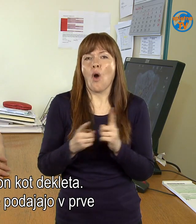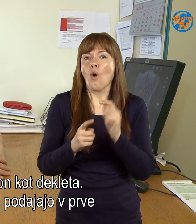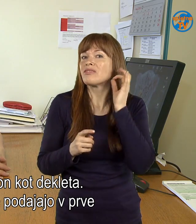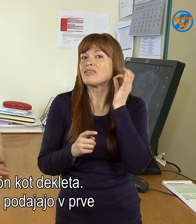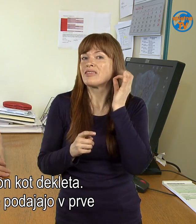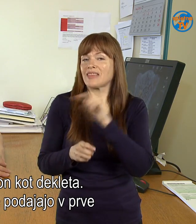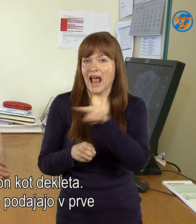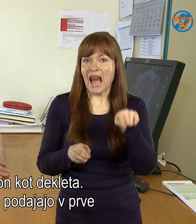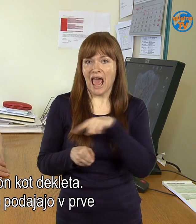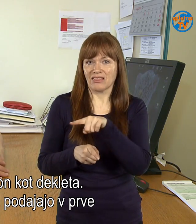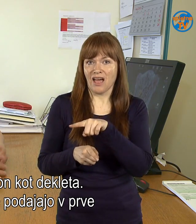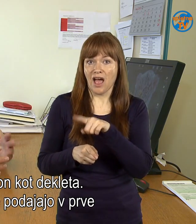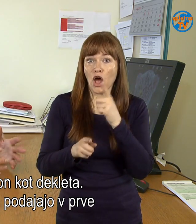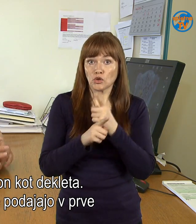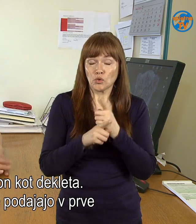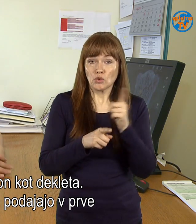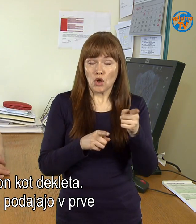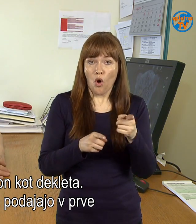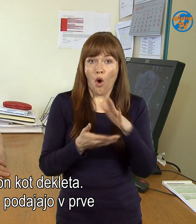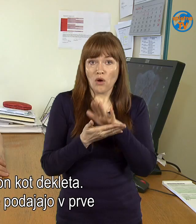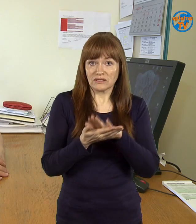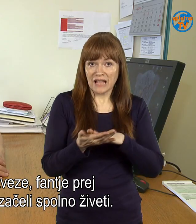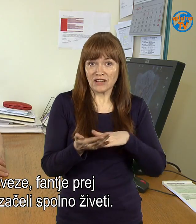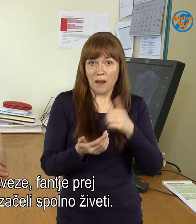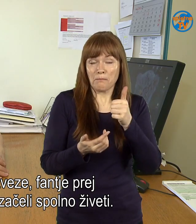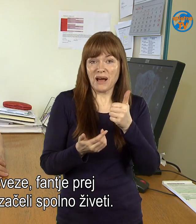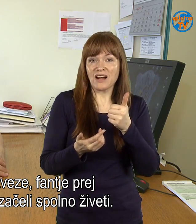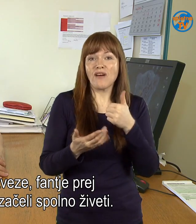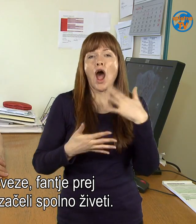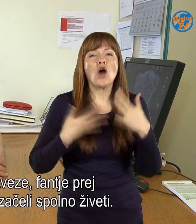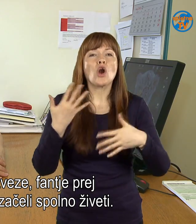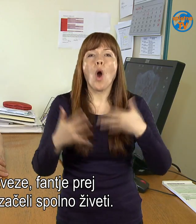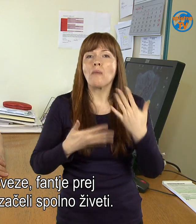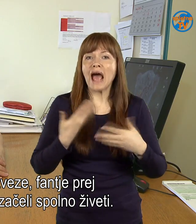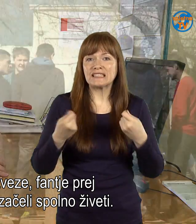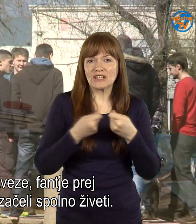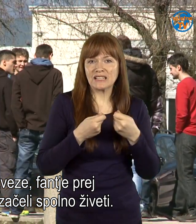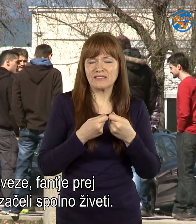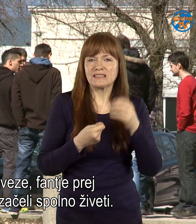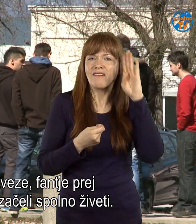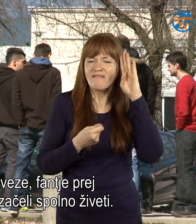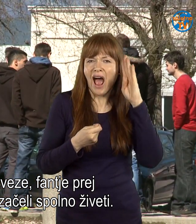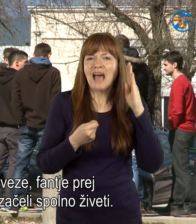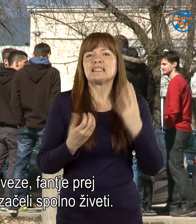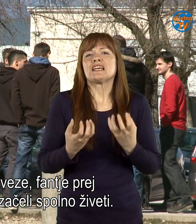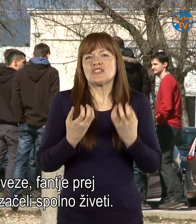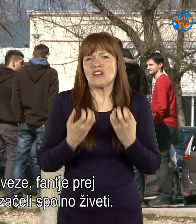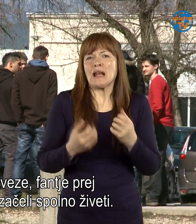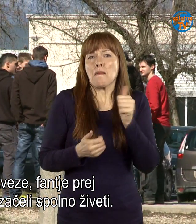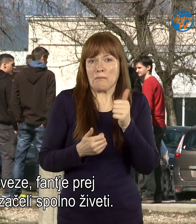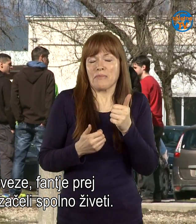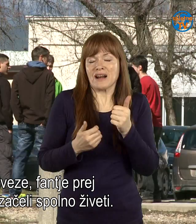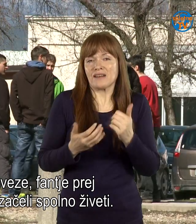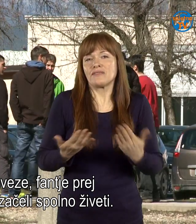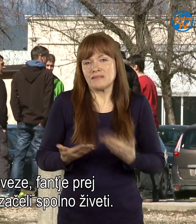dekleta in tudi, ko se podajo v prve romantične zveze, fantje prej pritiskajo, da bi